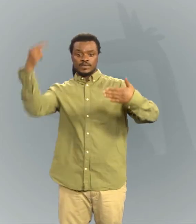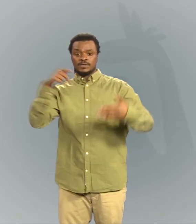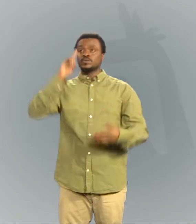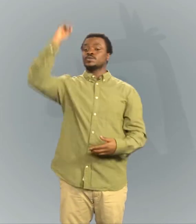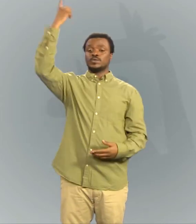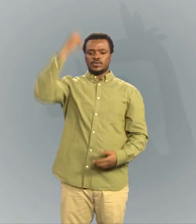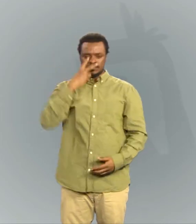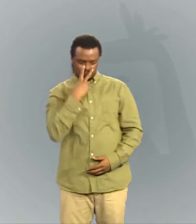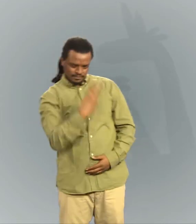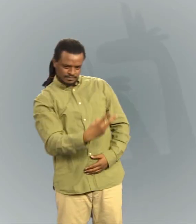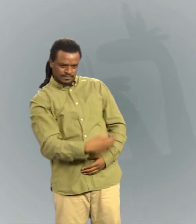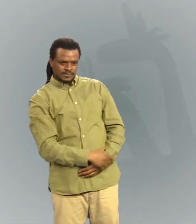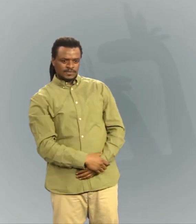Dieu dit à Noé,